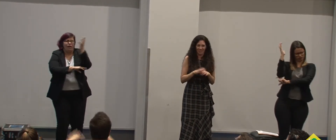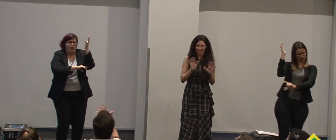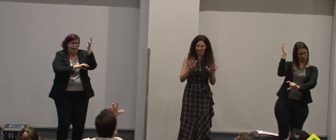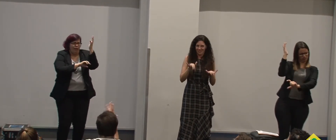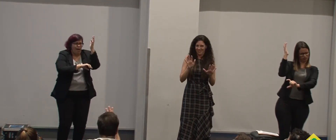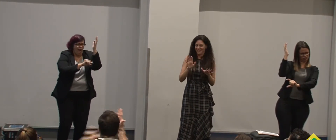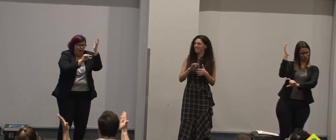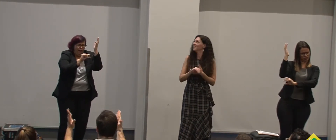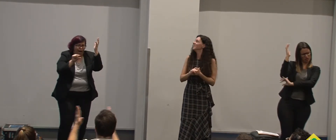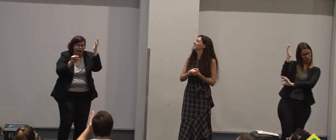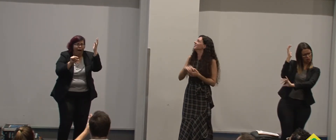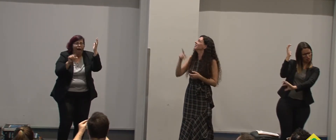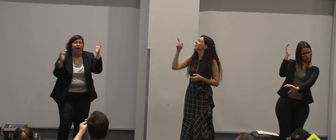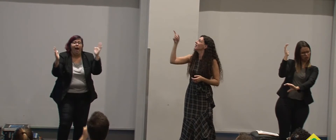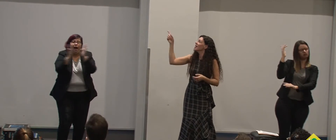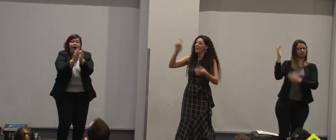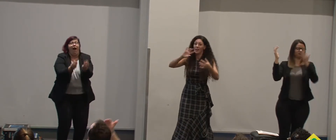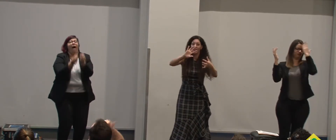repetidamente,